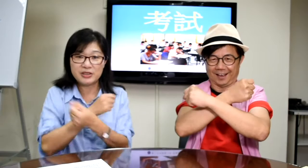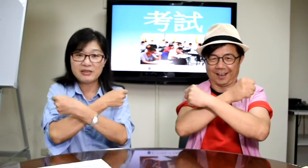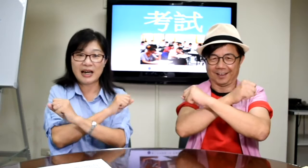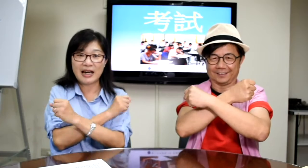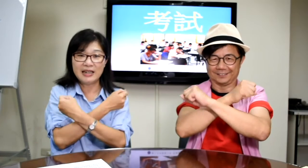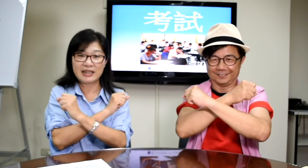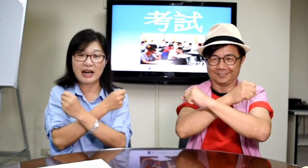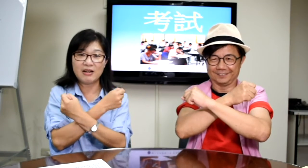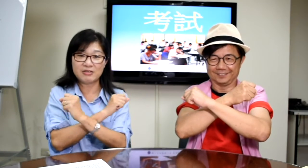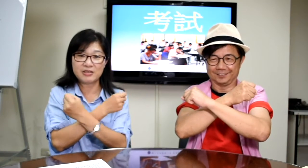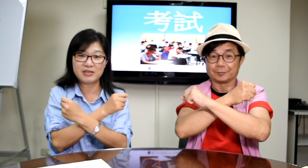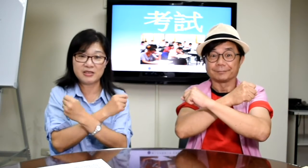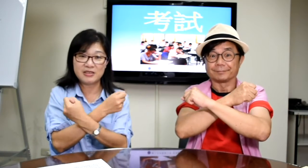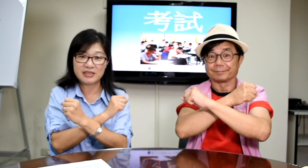叉，考试。